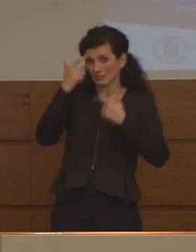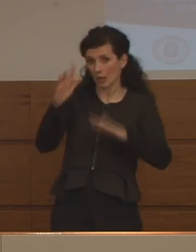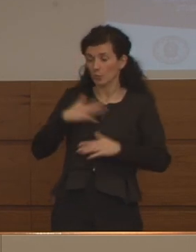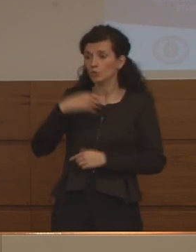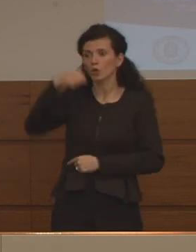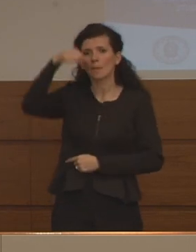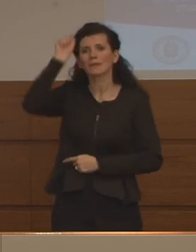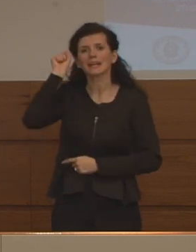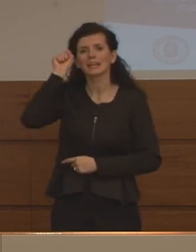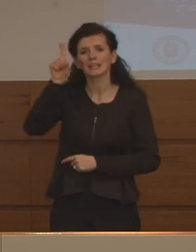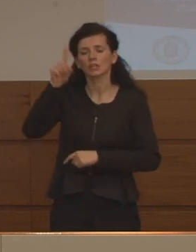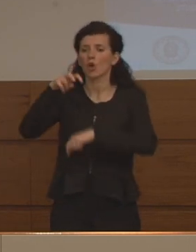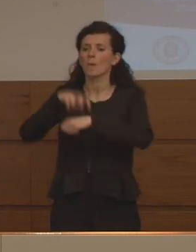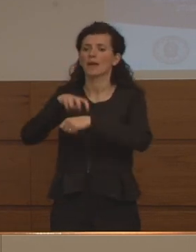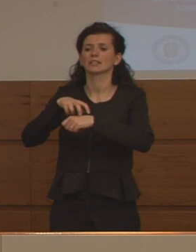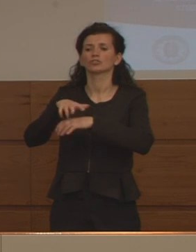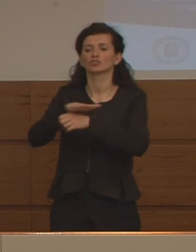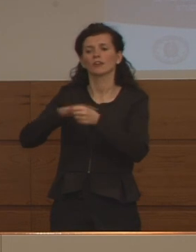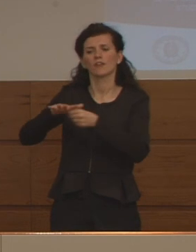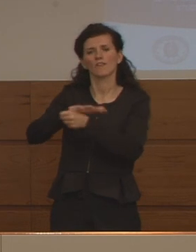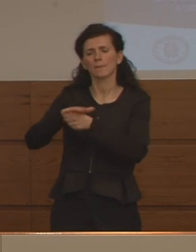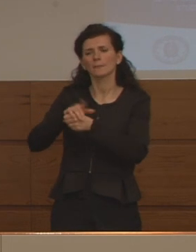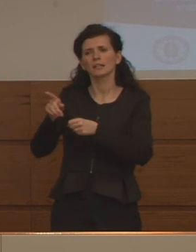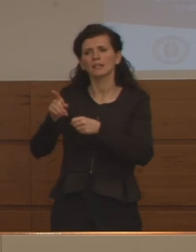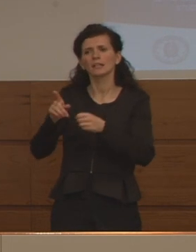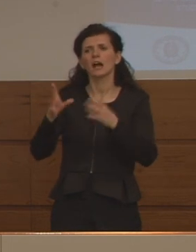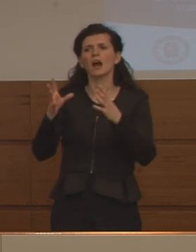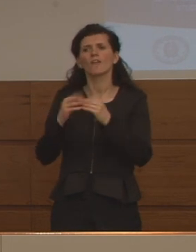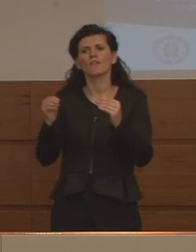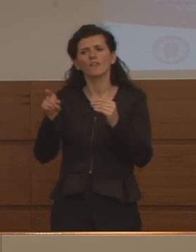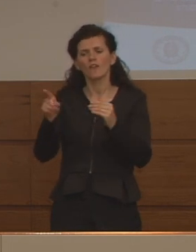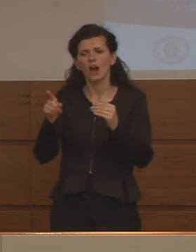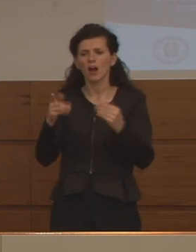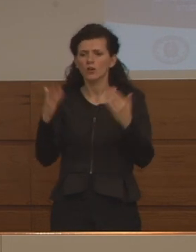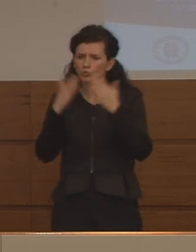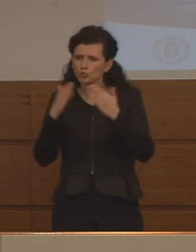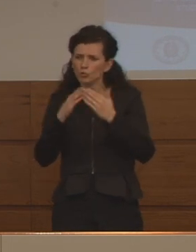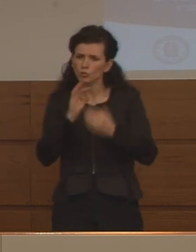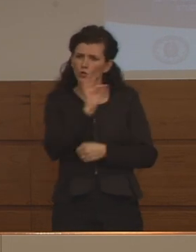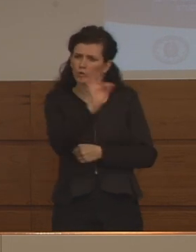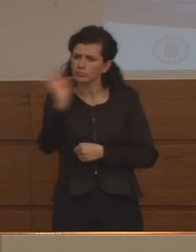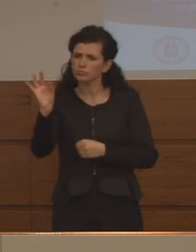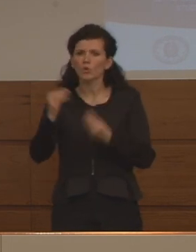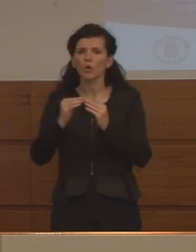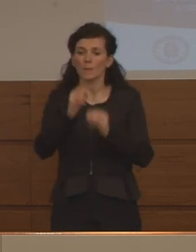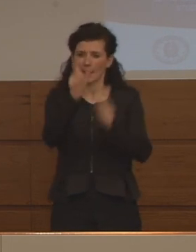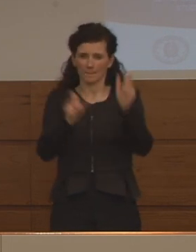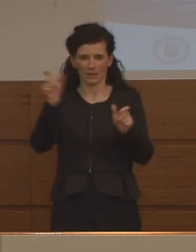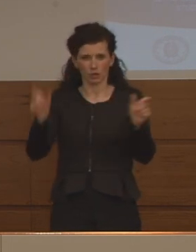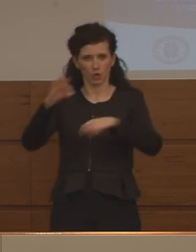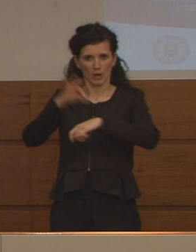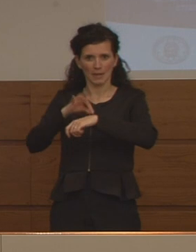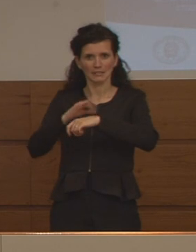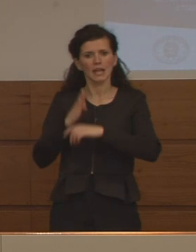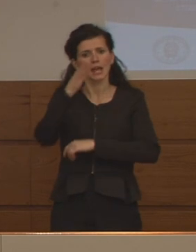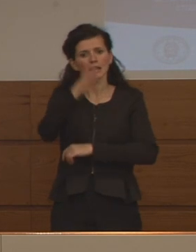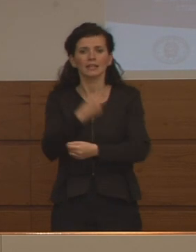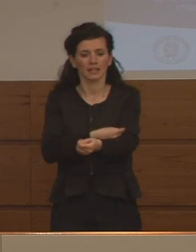medici di base stiamo facendo a scaglioni un censimento di massa dei pazienti con un mini prelievo e la misurazione